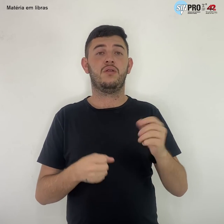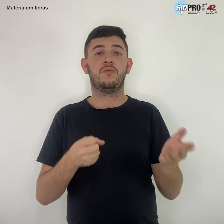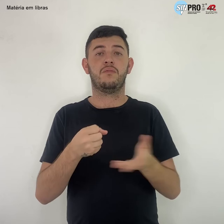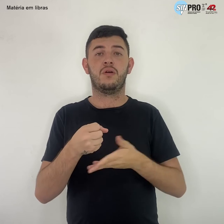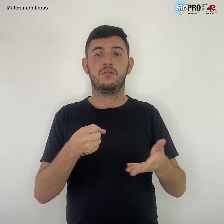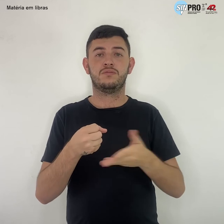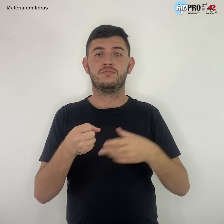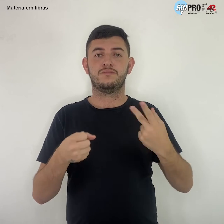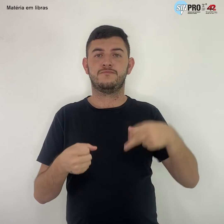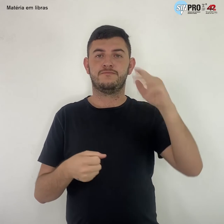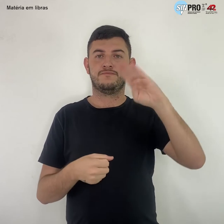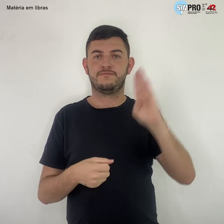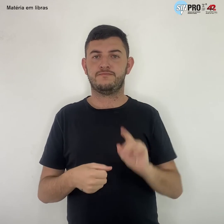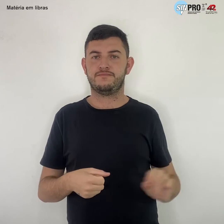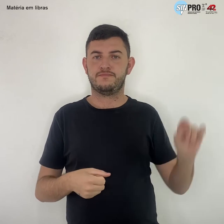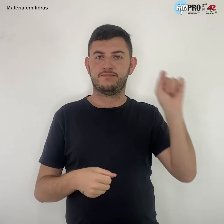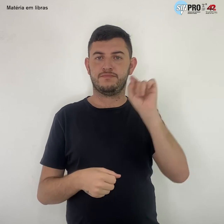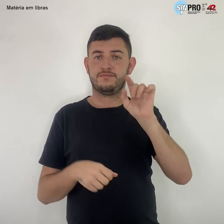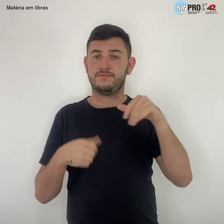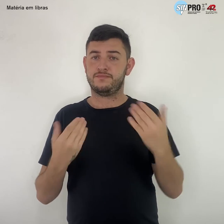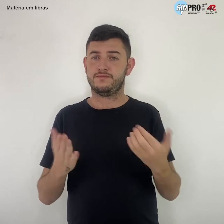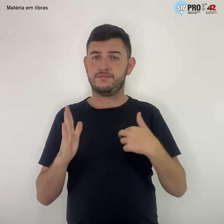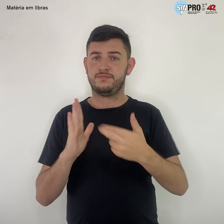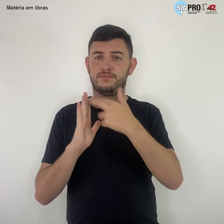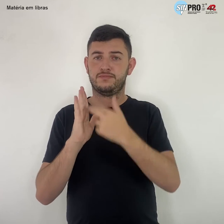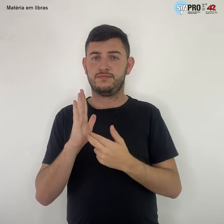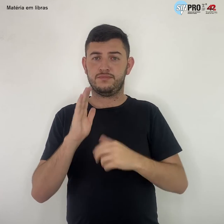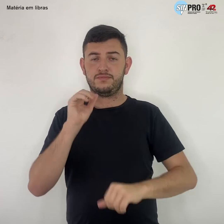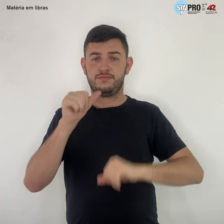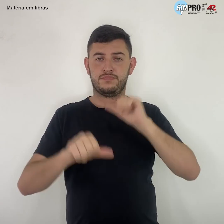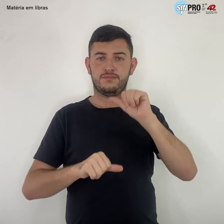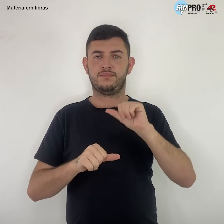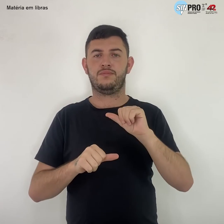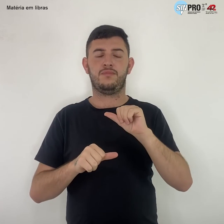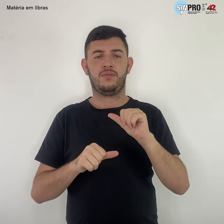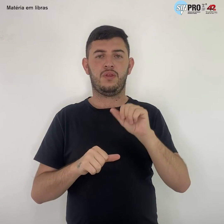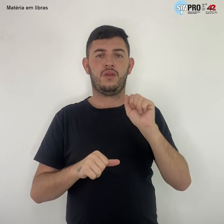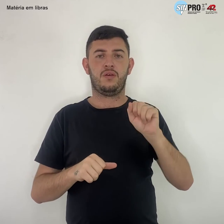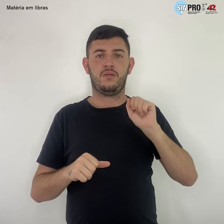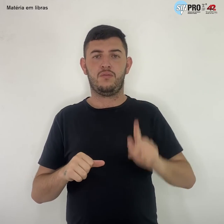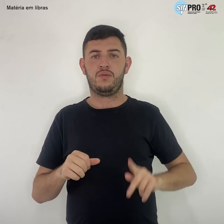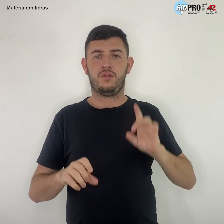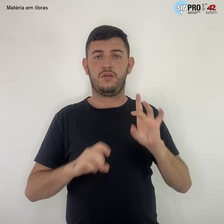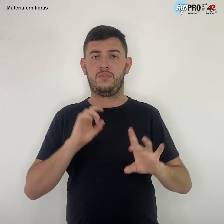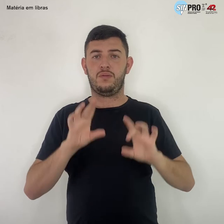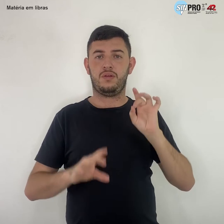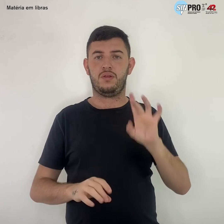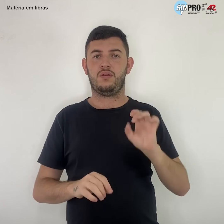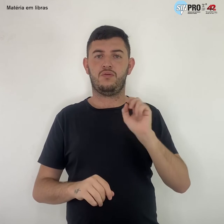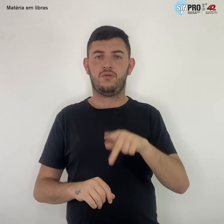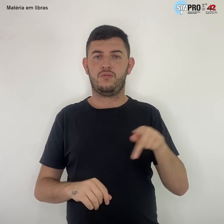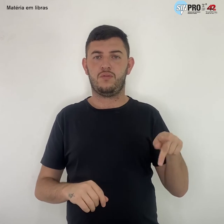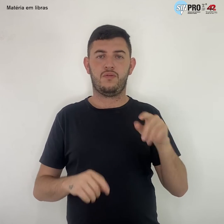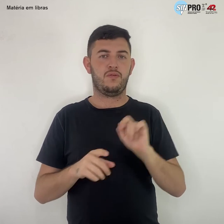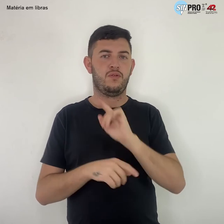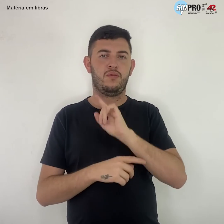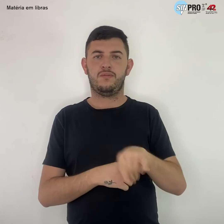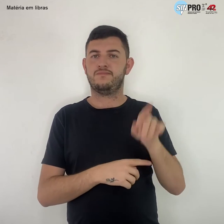reforma praticamente acabou com a aposentadoria especial do magistério, pois os professores